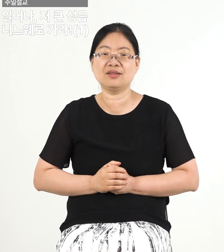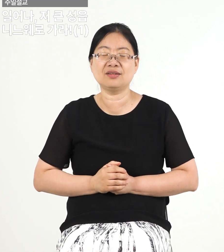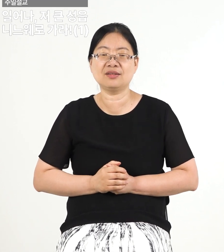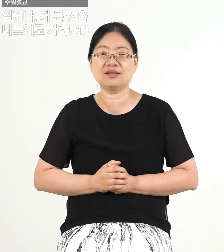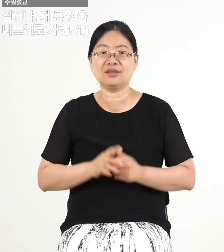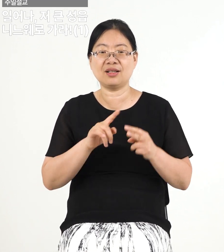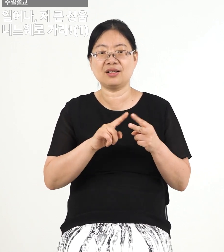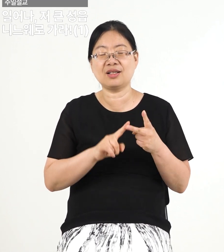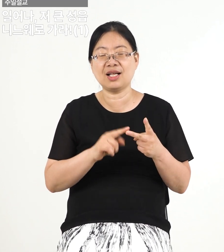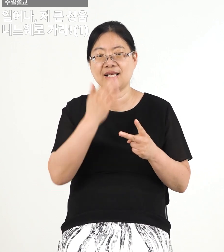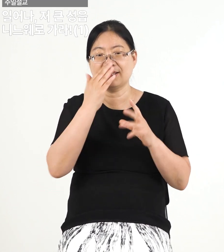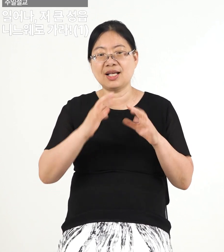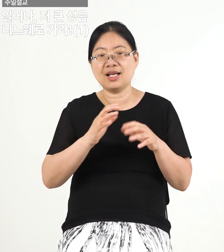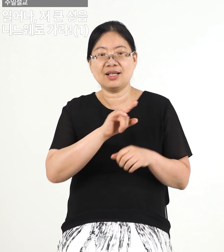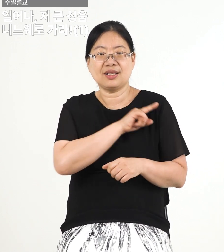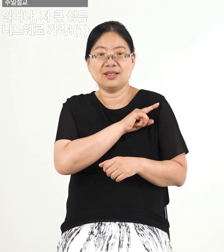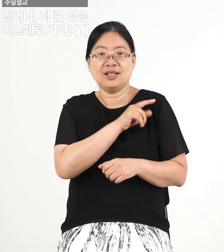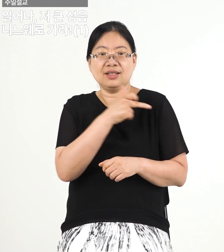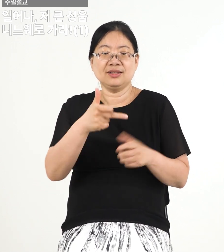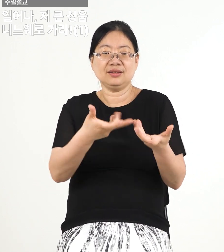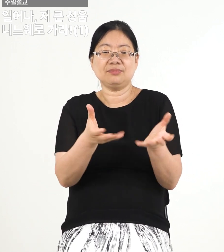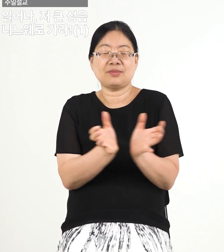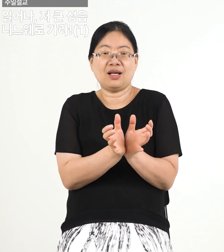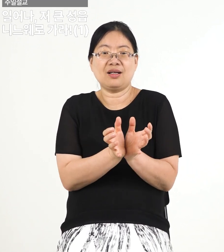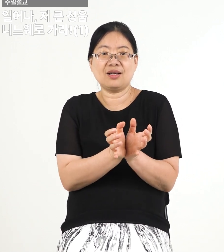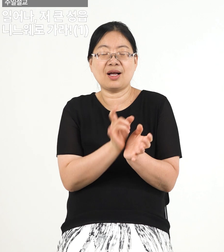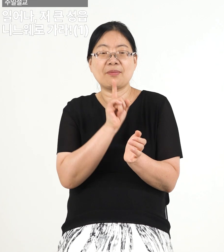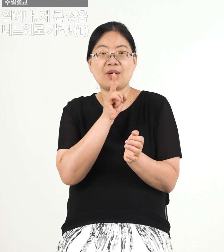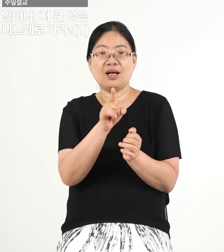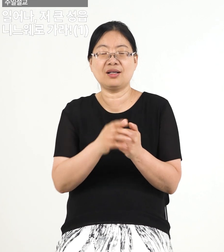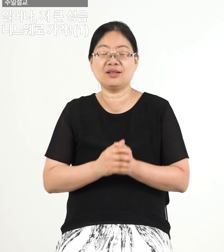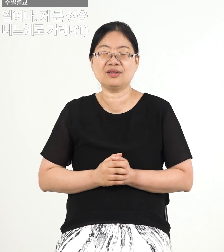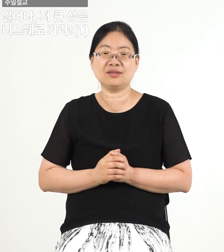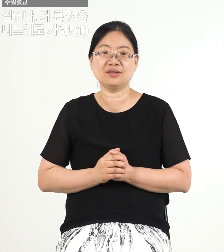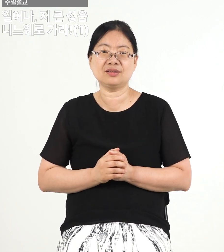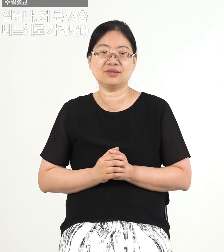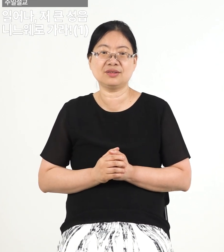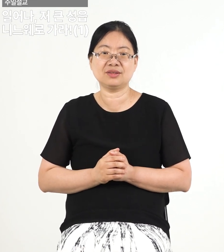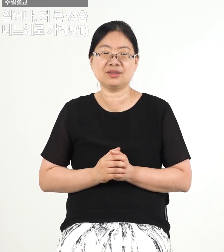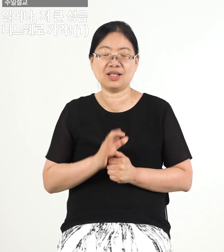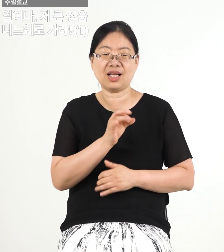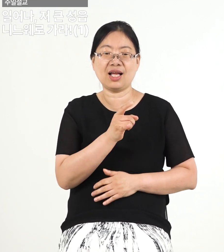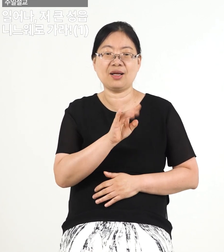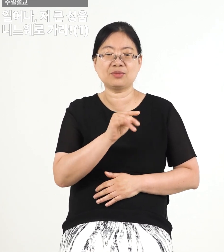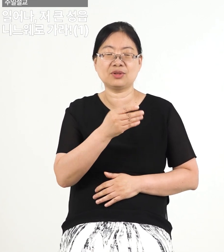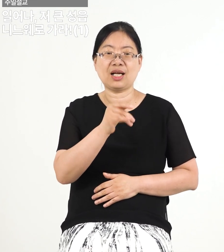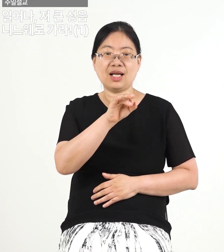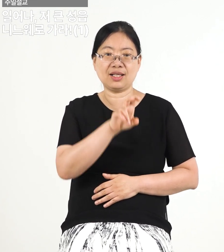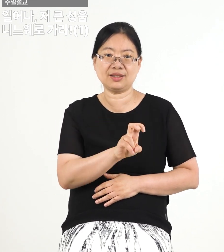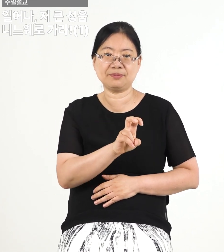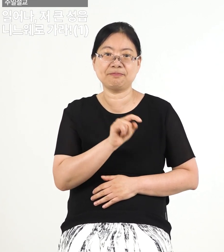얘기하거나 이스라엘의 가장 큰 지파를 표현하기도 해요. 에브라임은